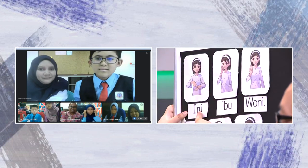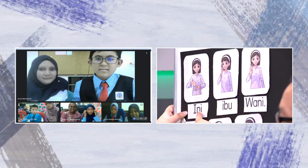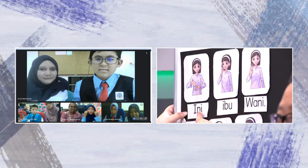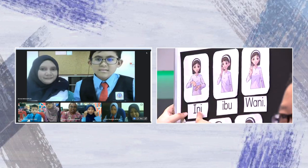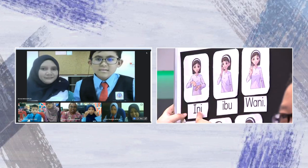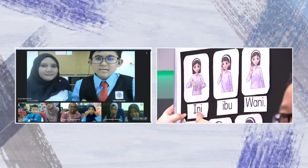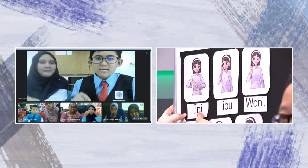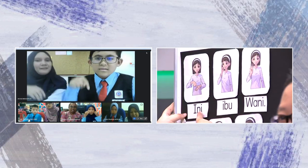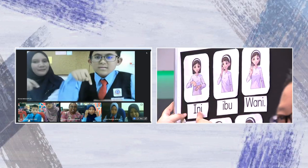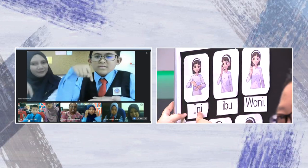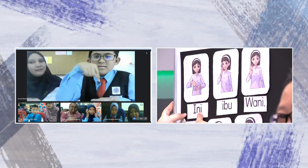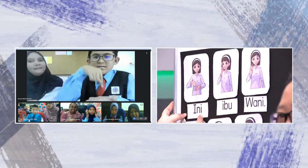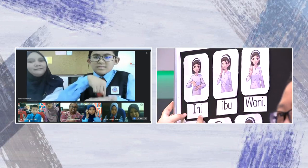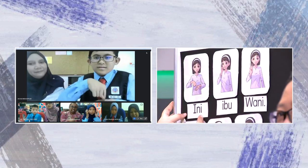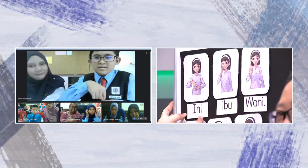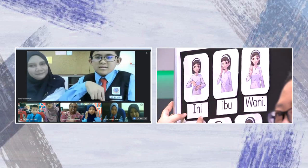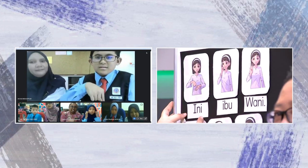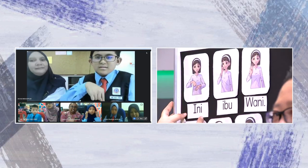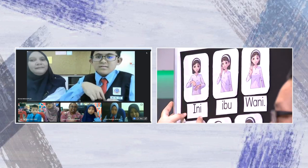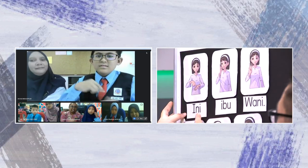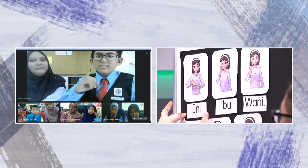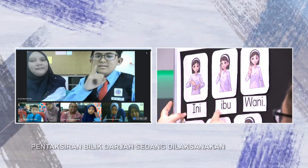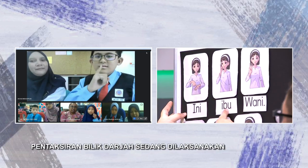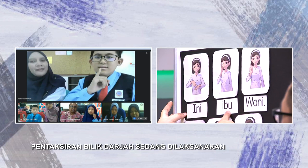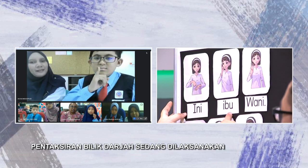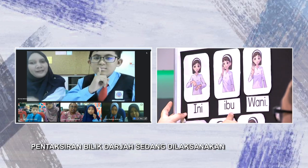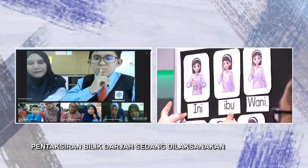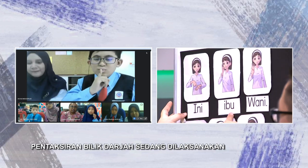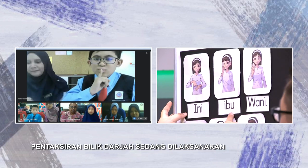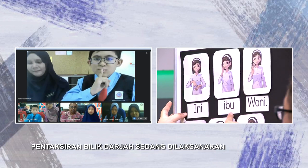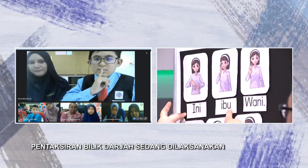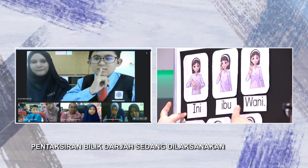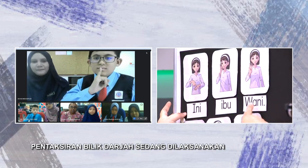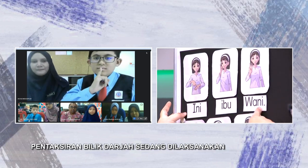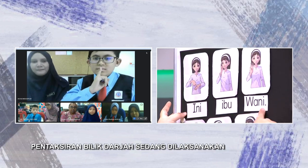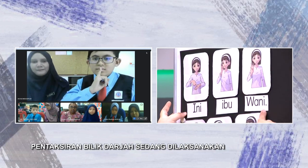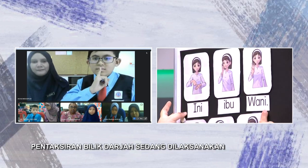Ini. Ini. Ini. Ibu